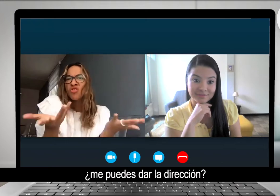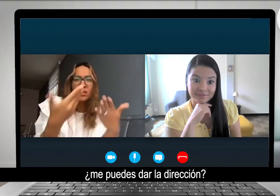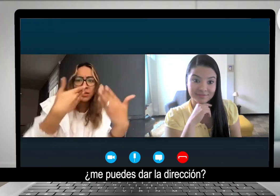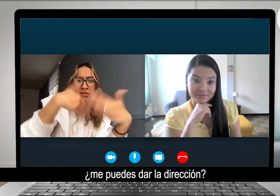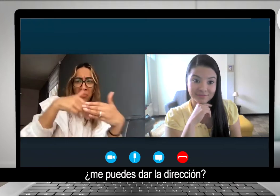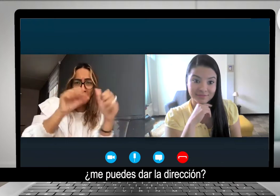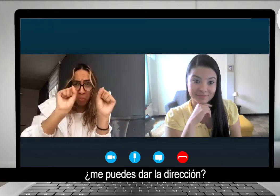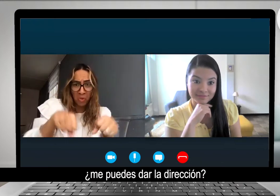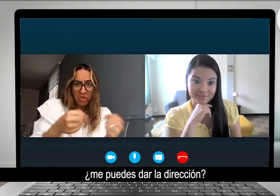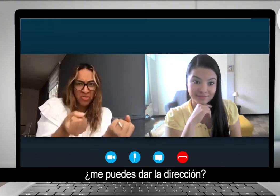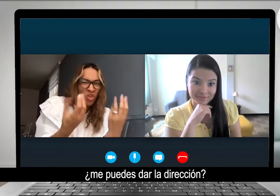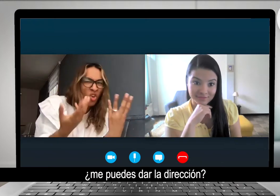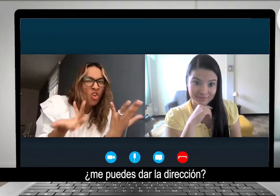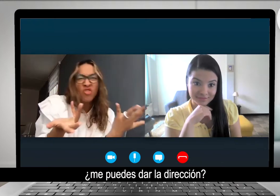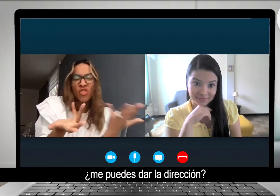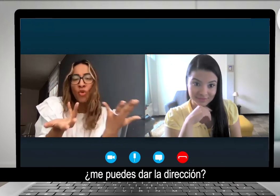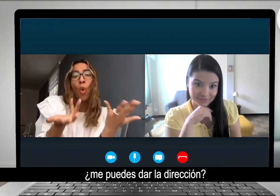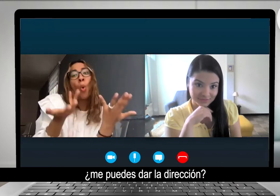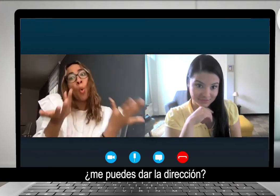¿Me puedes dar la dirección?